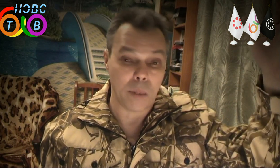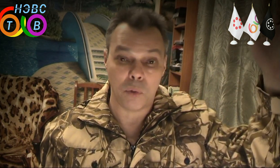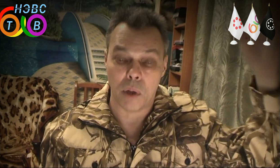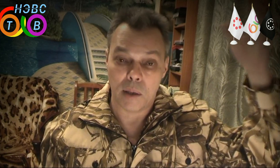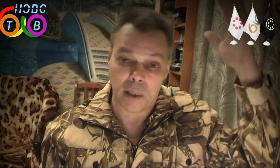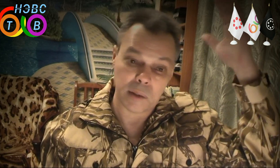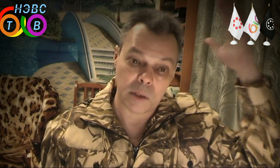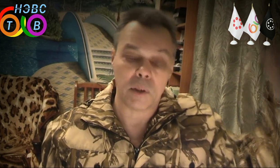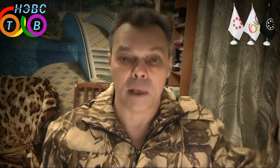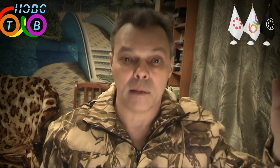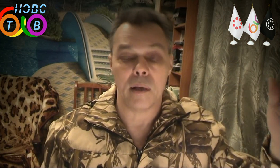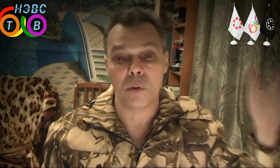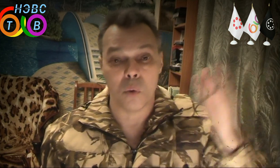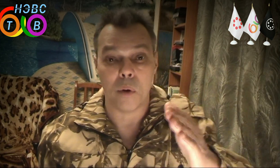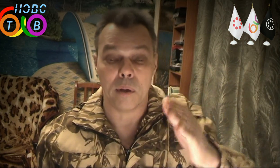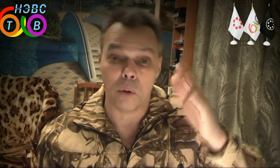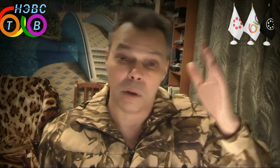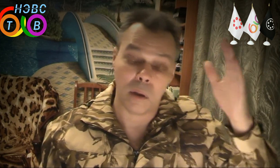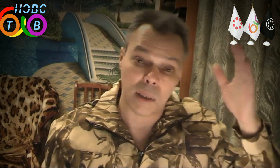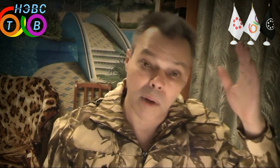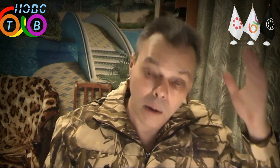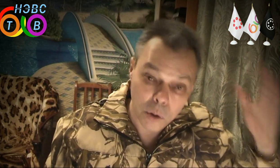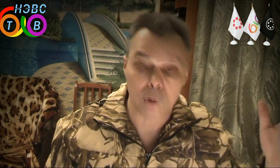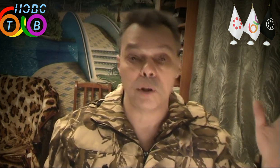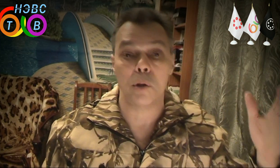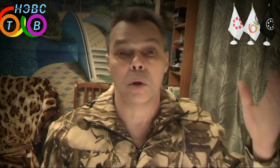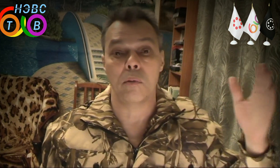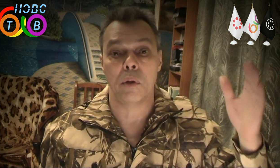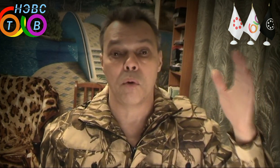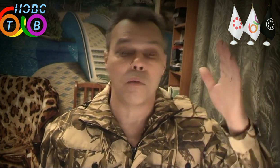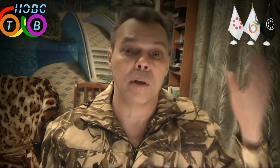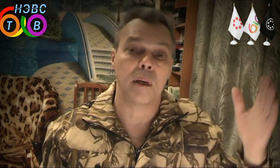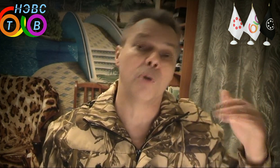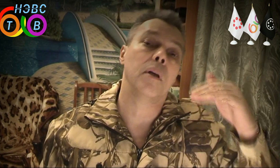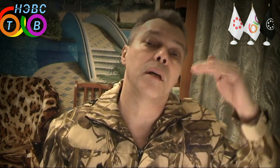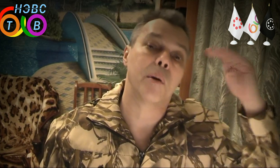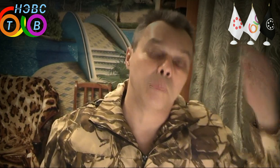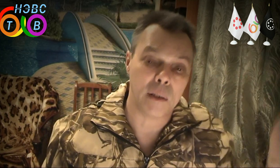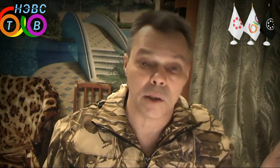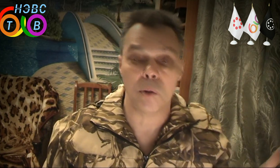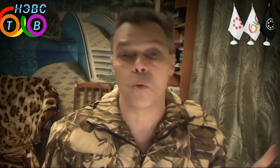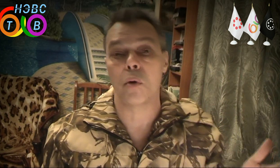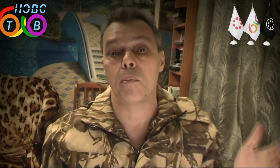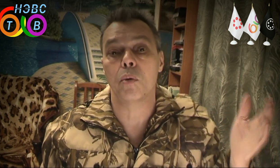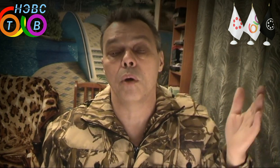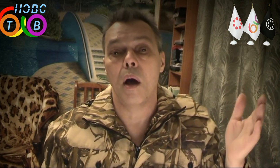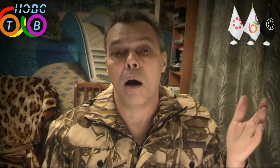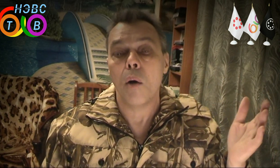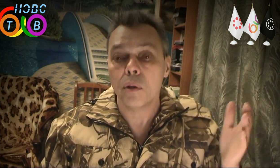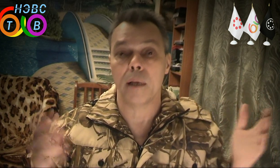вдруг захотелось вот это или другое, или там что случилось, что его уволили с работы, или наоборот предложили другую работу, а он не